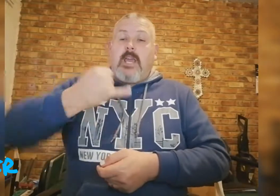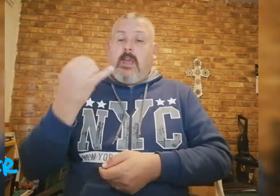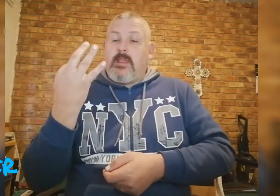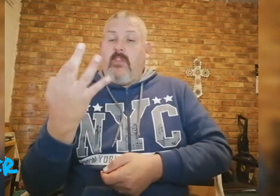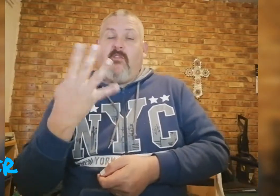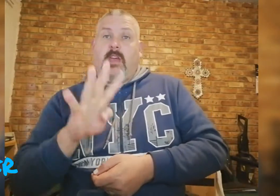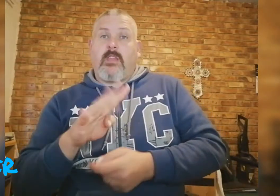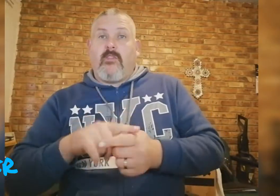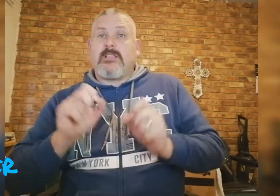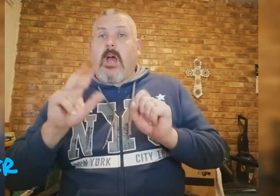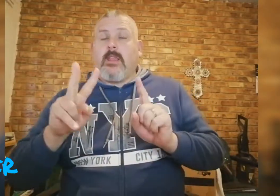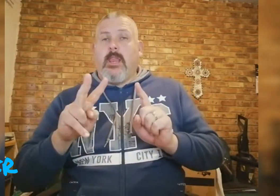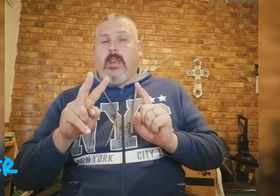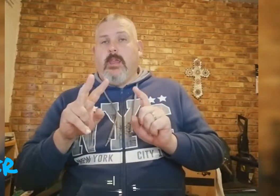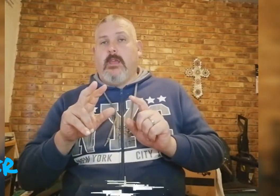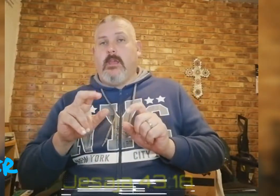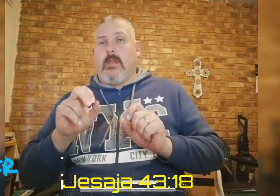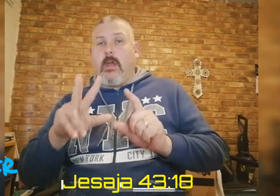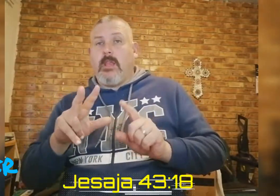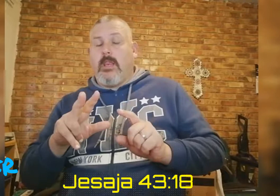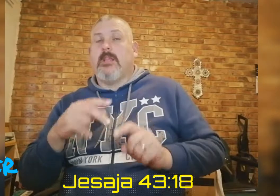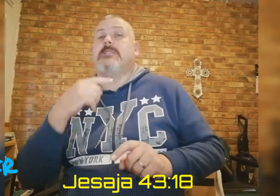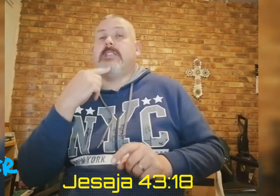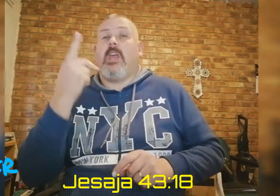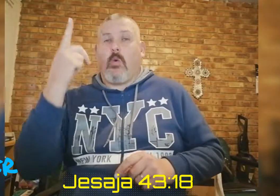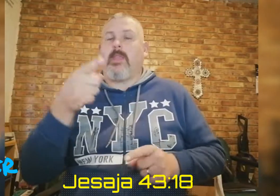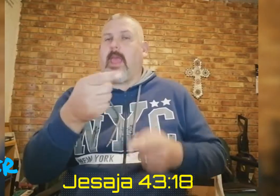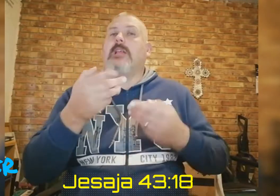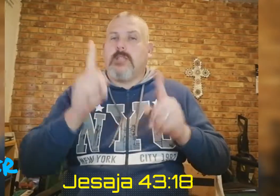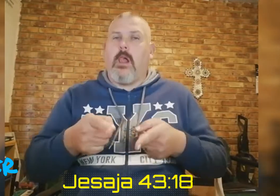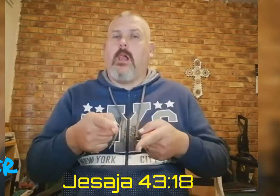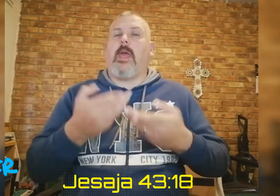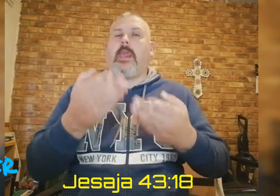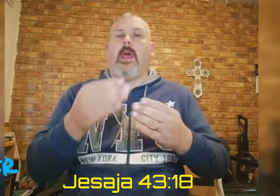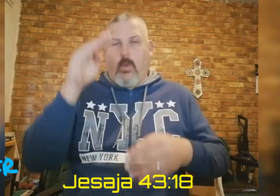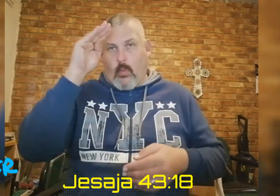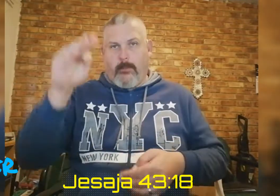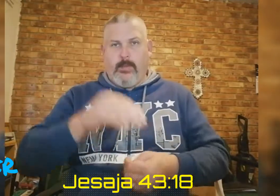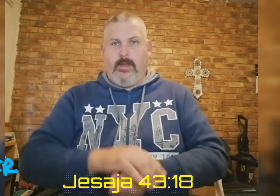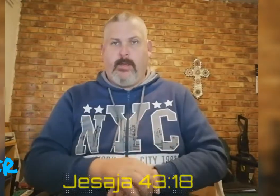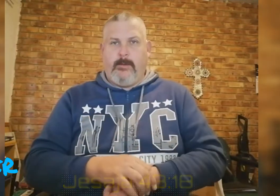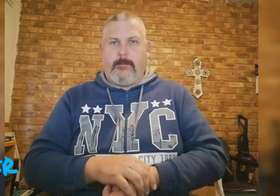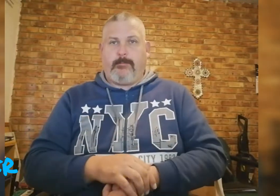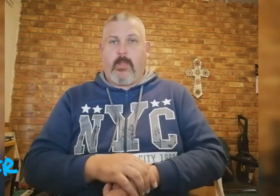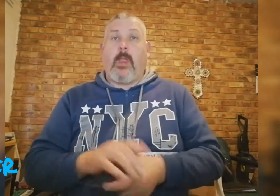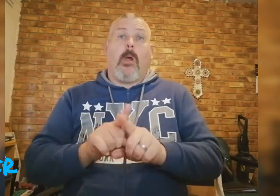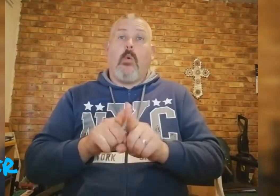Jesaja 43 vers 18 sê God en sal gee hoop, maar ook